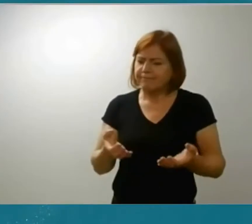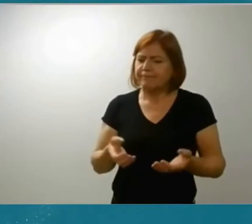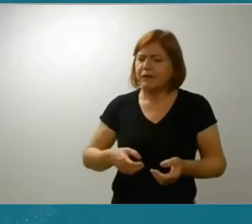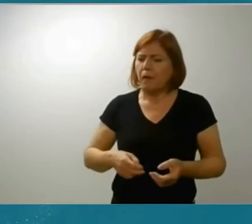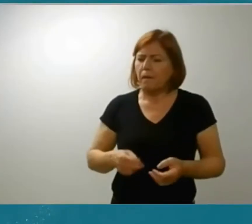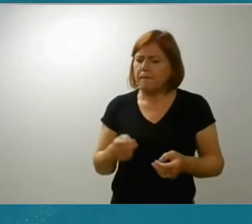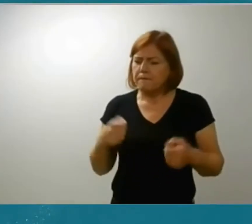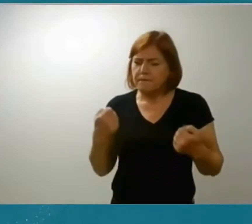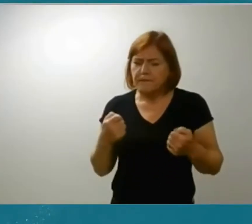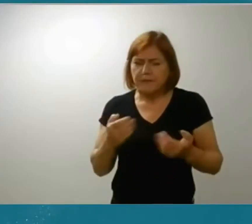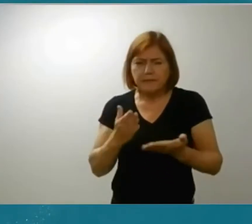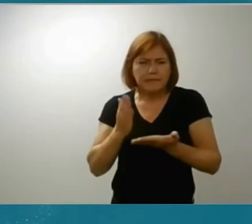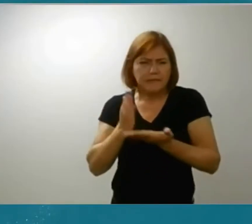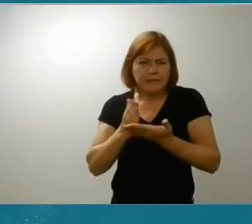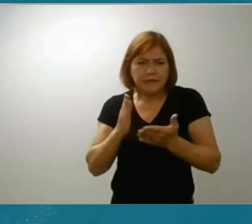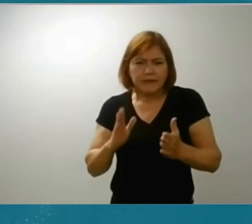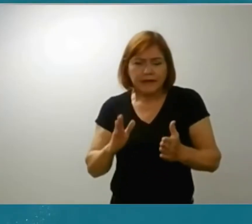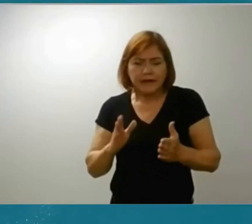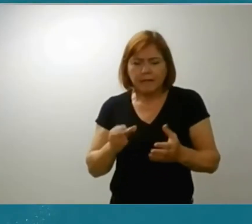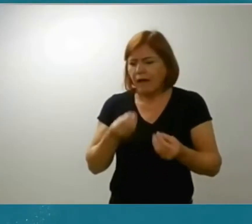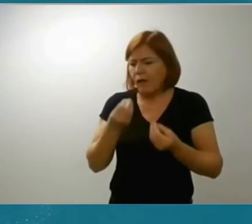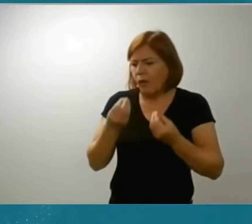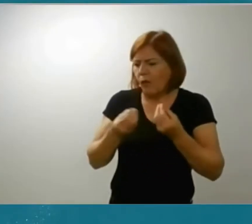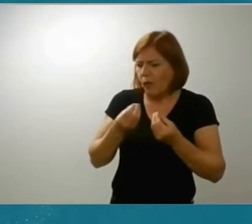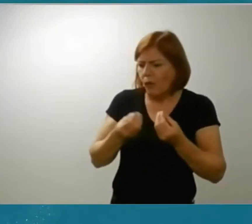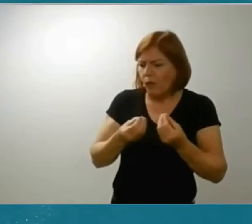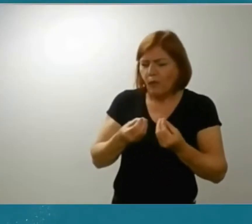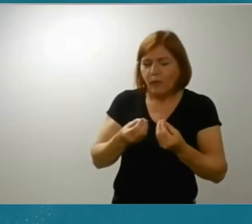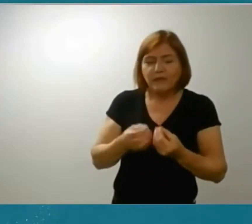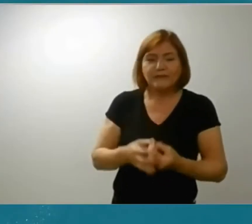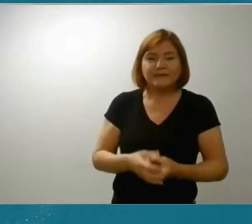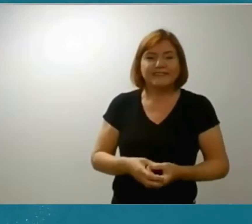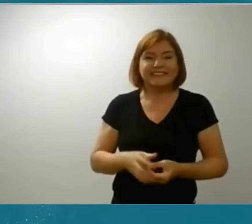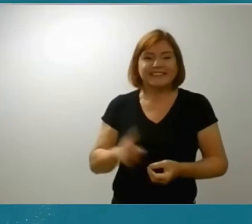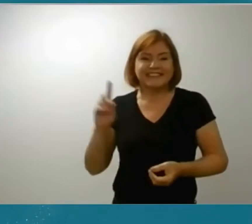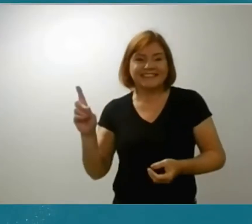nós hoje recebemos a vida eterna. Ó Senhor Jesus.